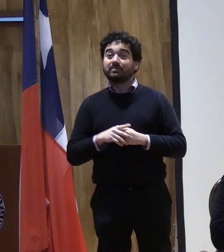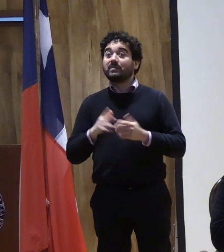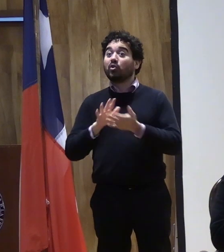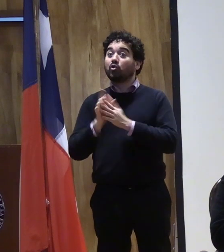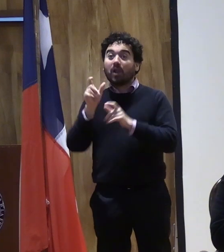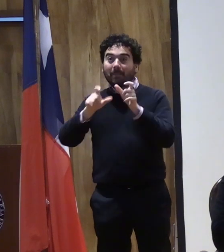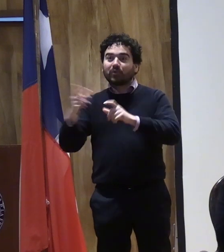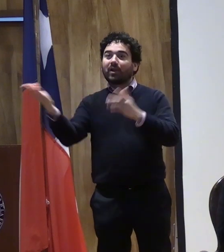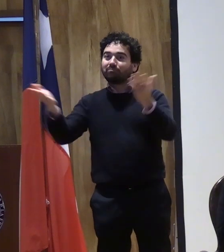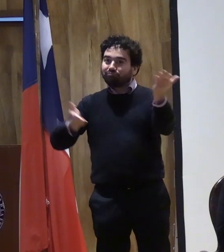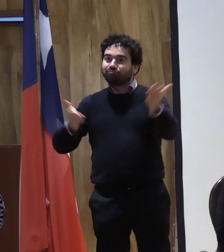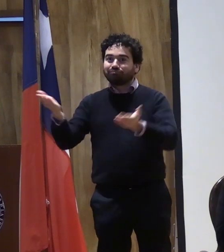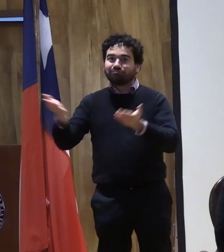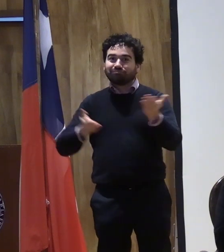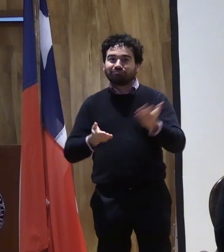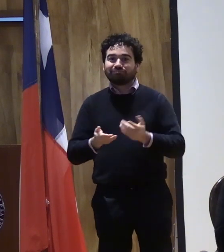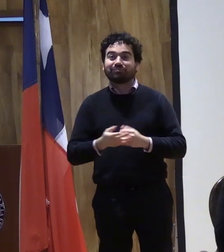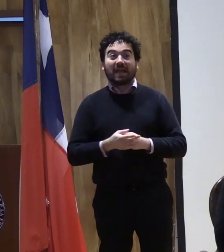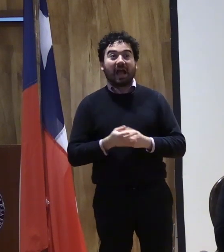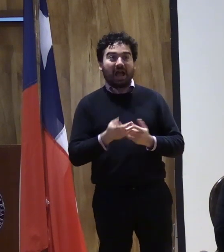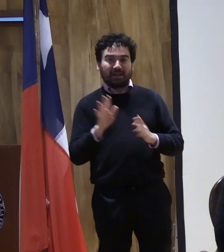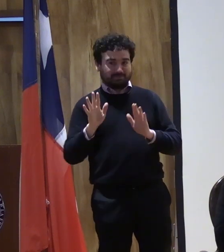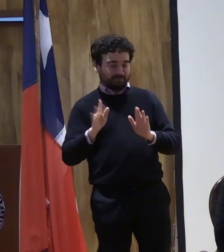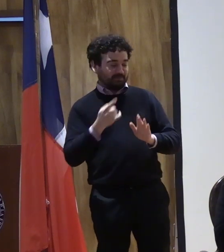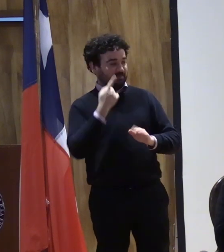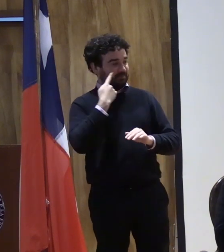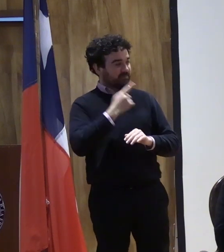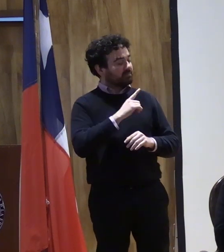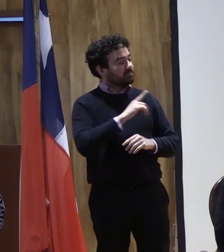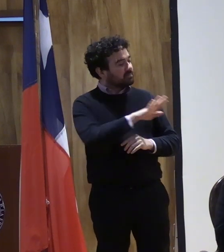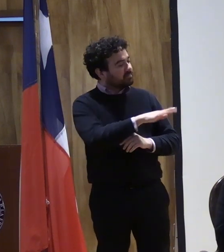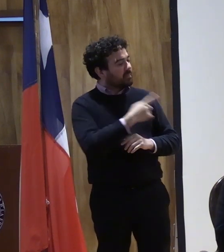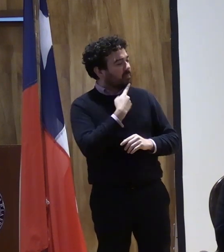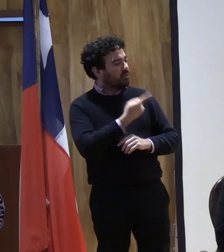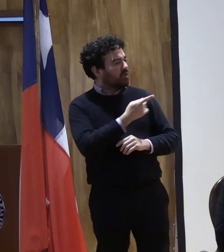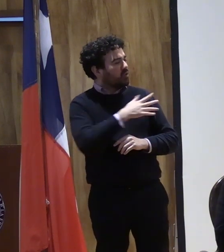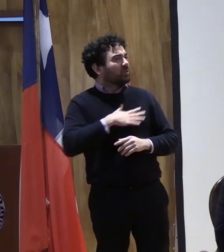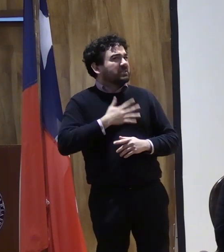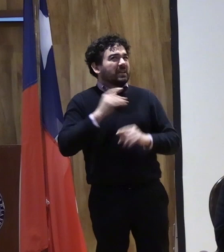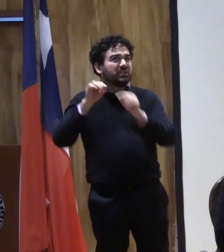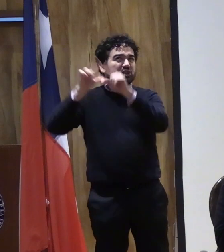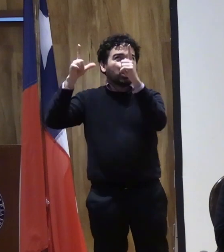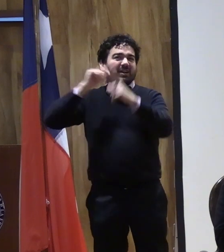invitamos, ¿no? Don José, para usted, ¿qué es el Sol?